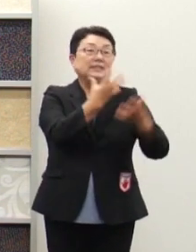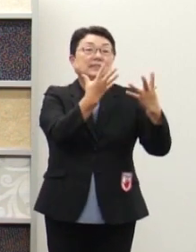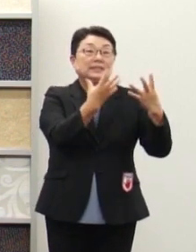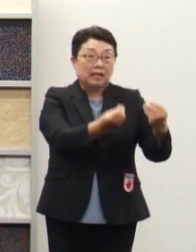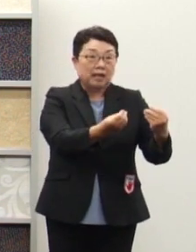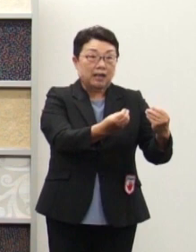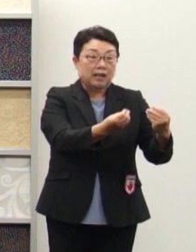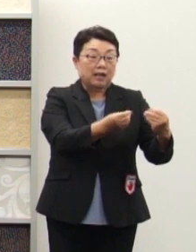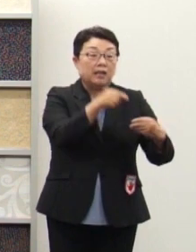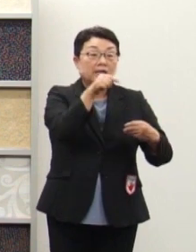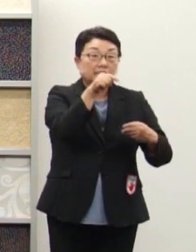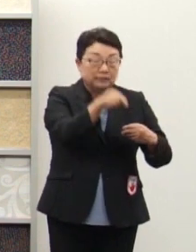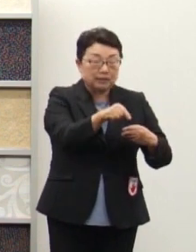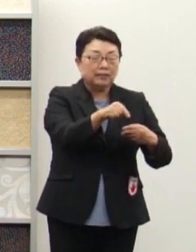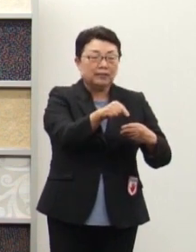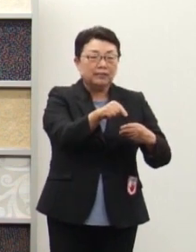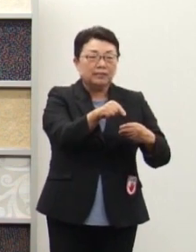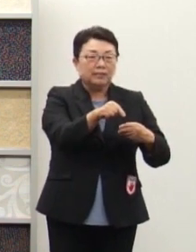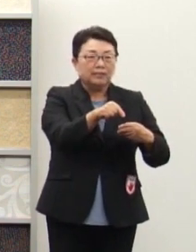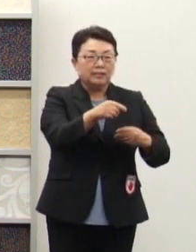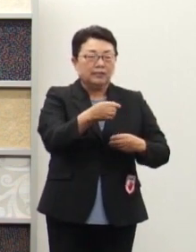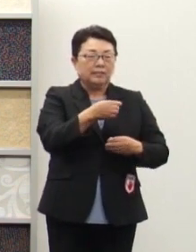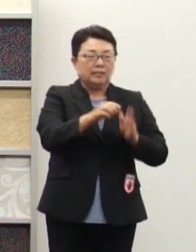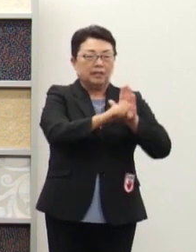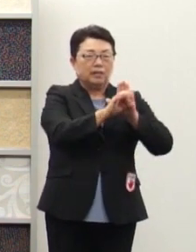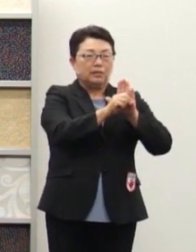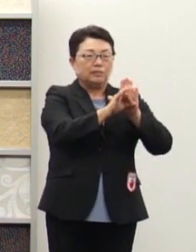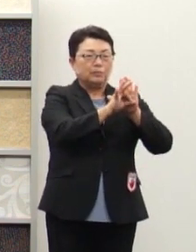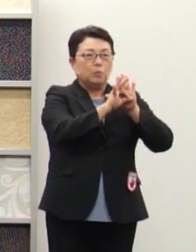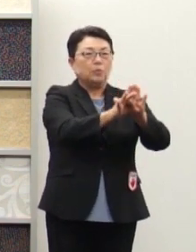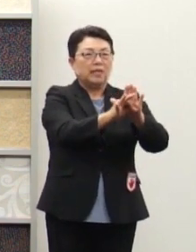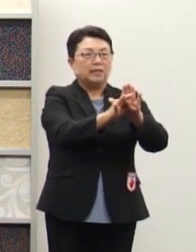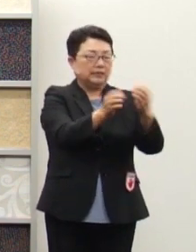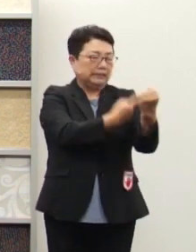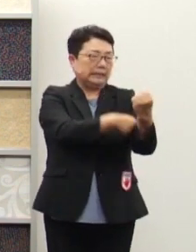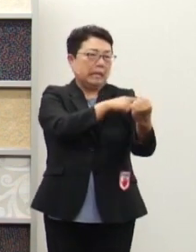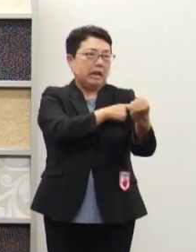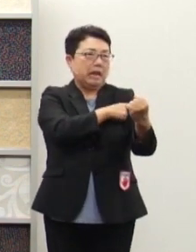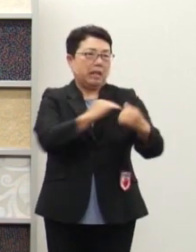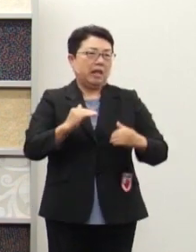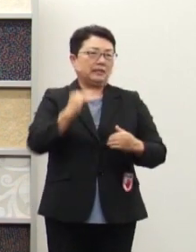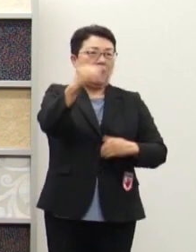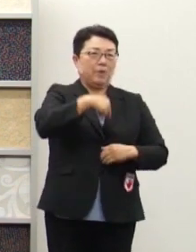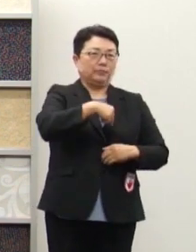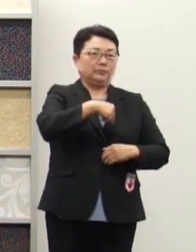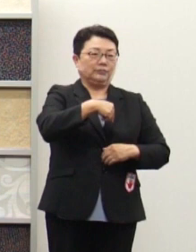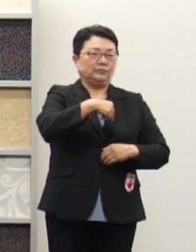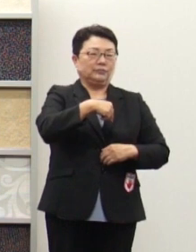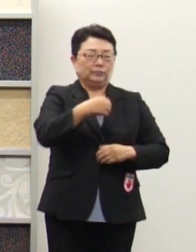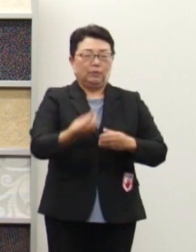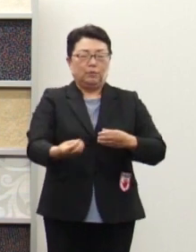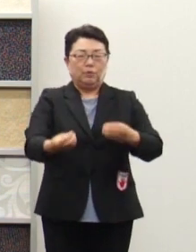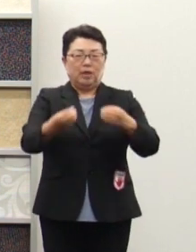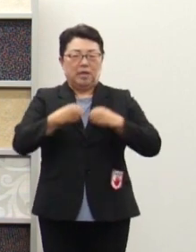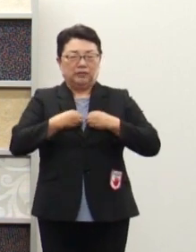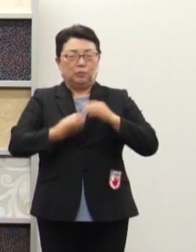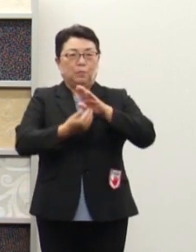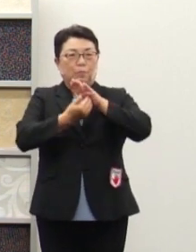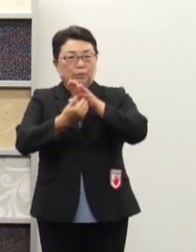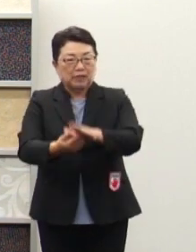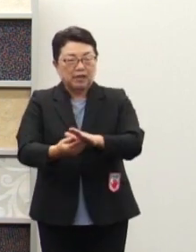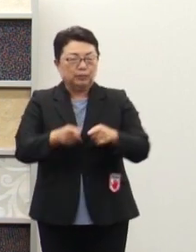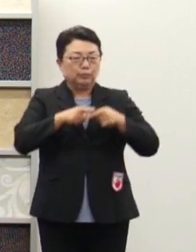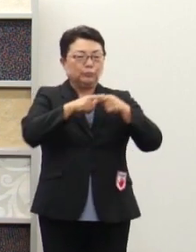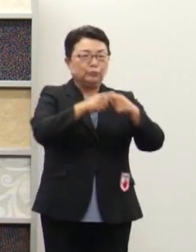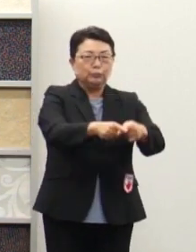県民の皆様に抗体価を高めていただくことによりまして、 発症あるいは入院が必要となるような